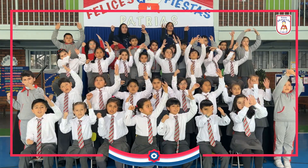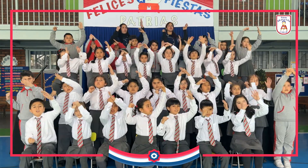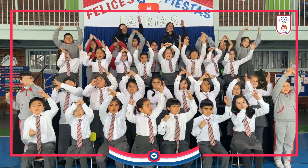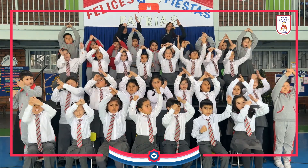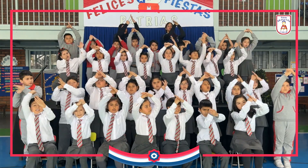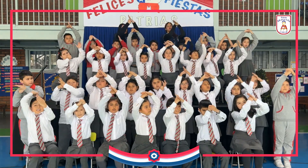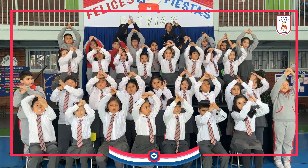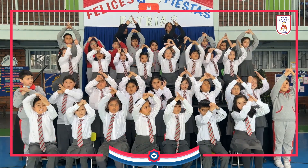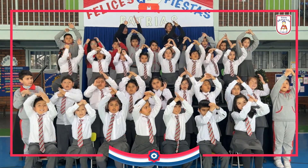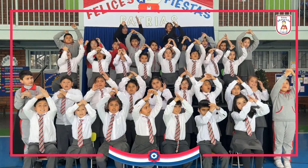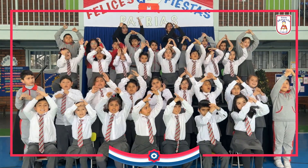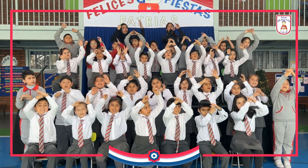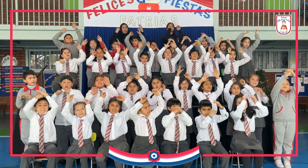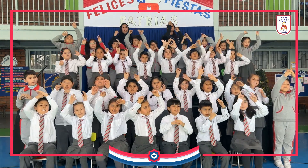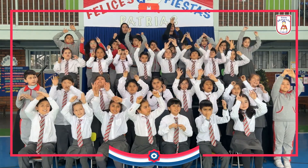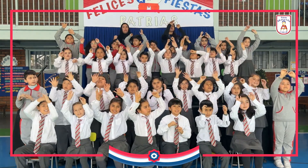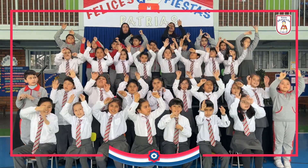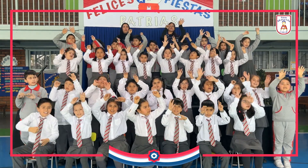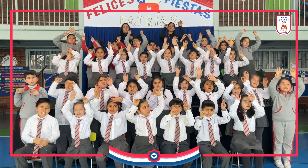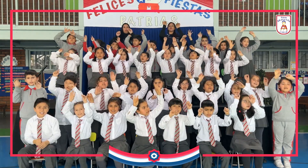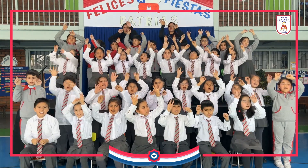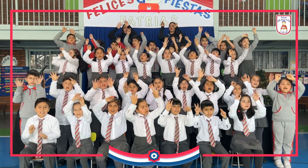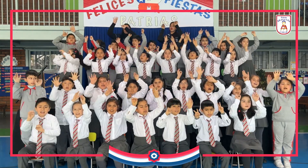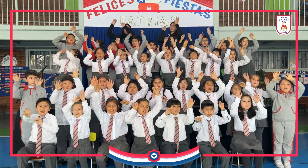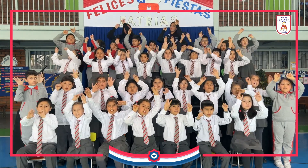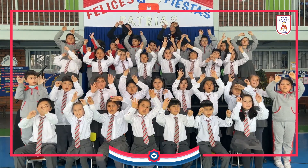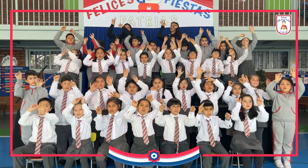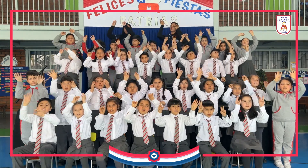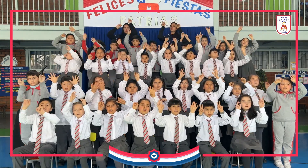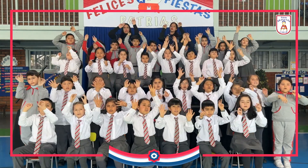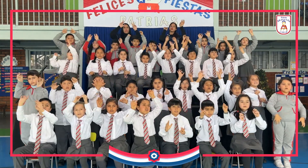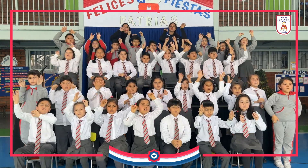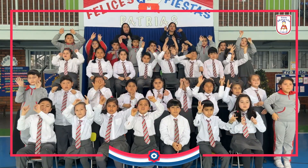cielo su forma es brillante.